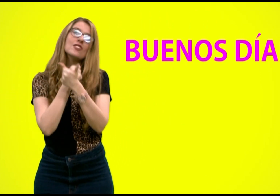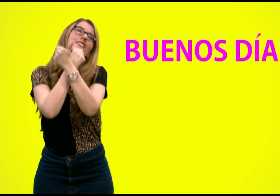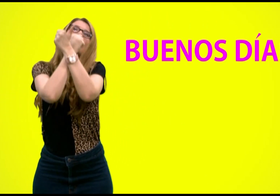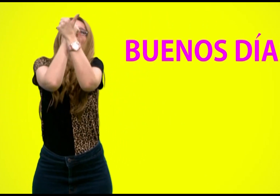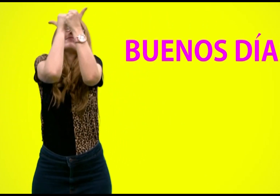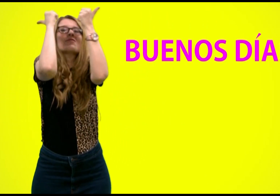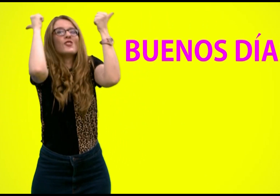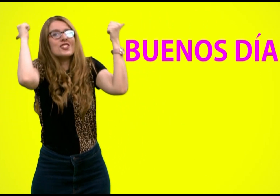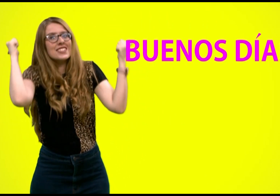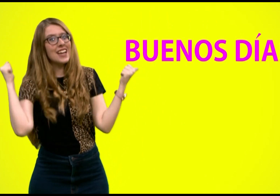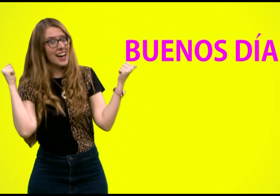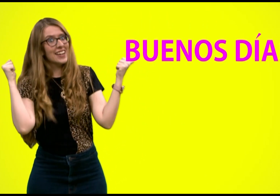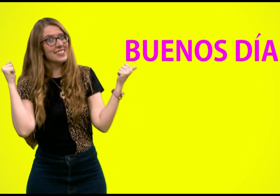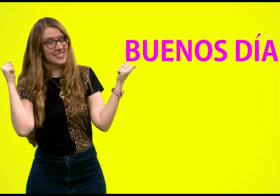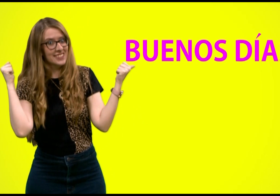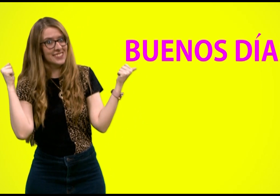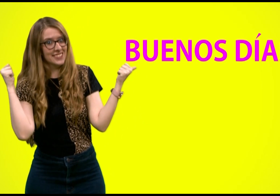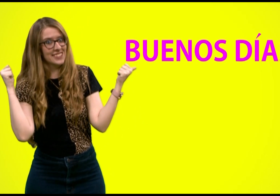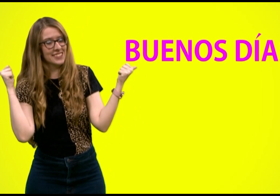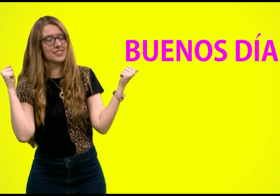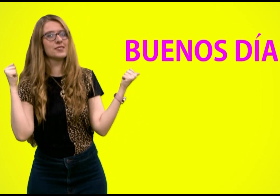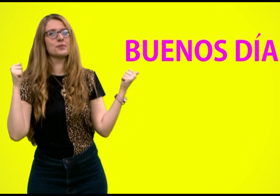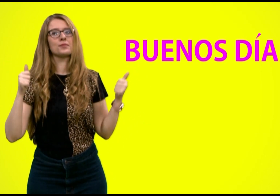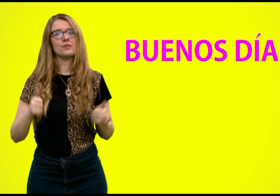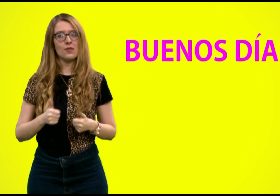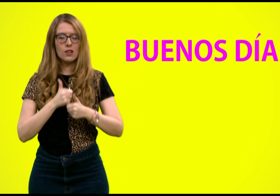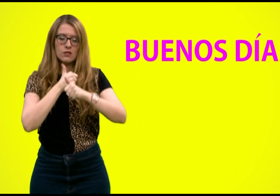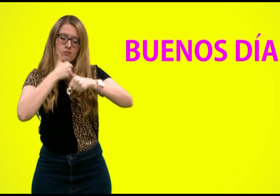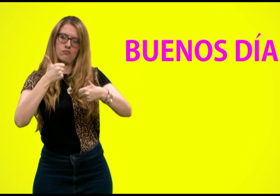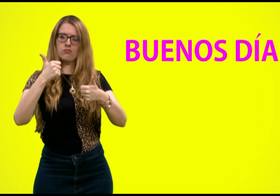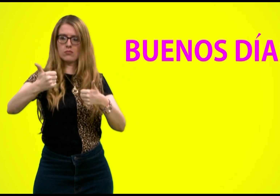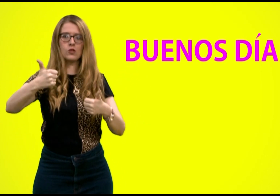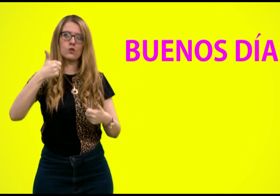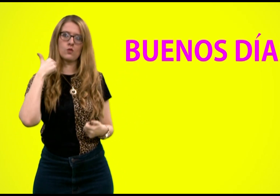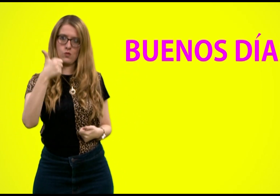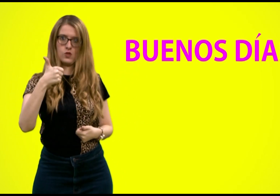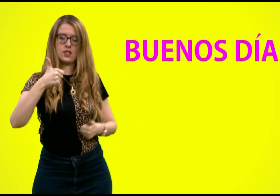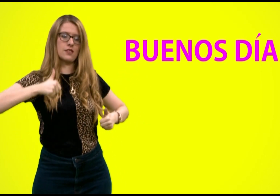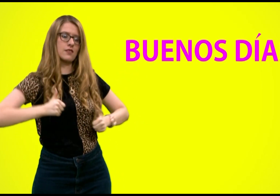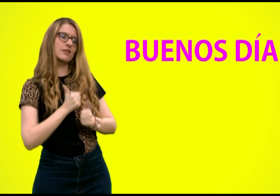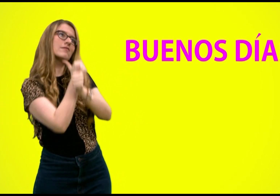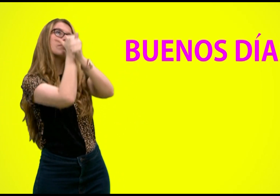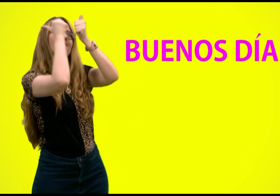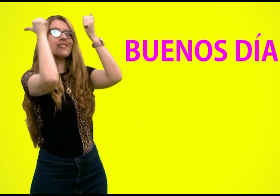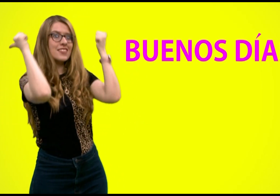días buenos días buenos días